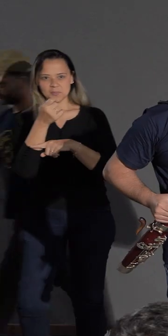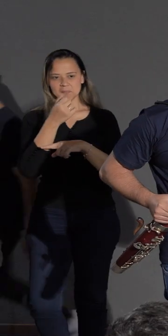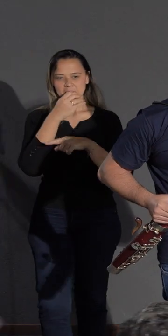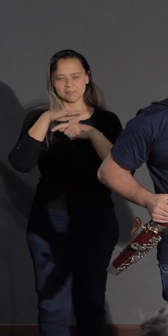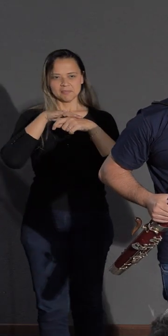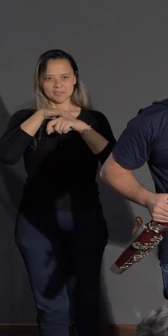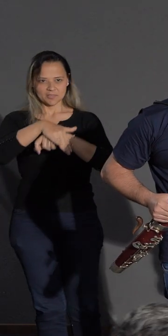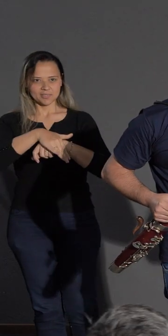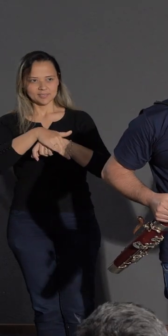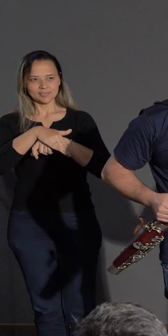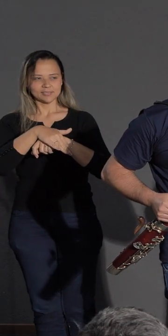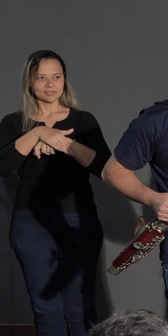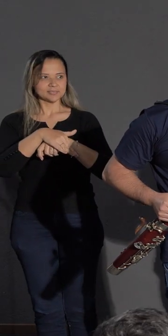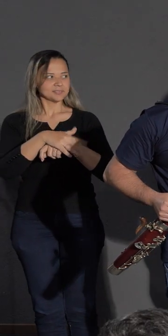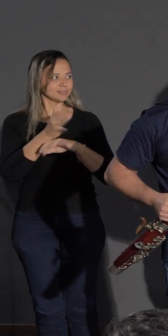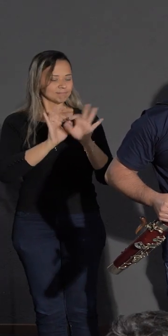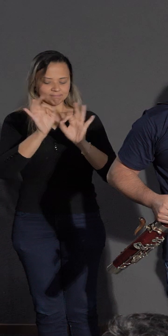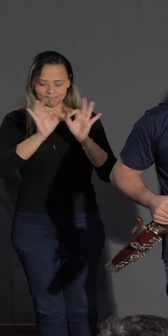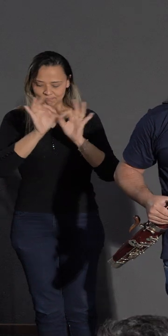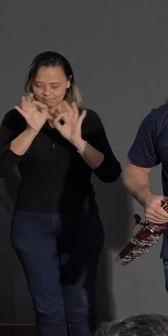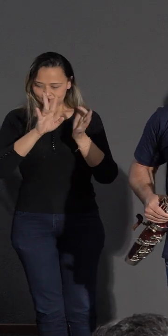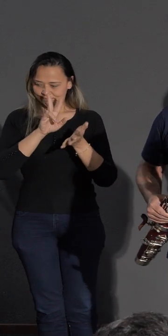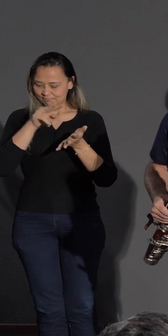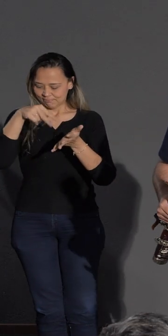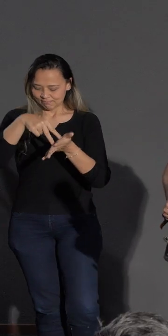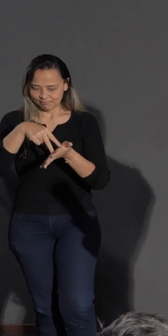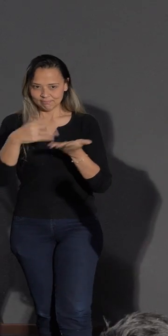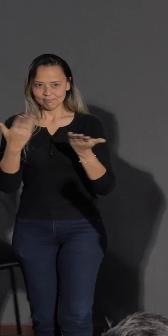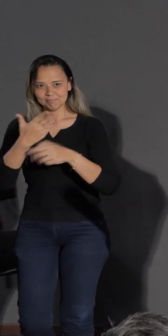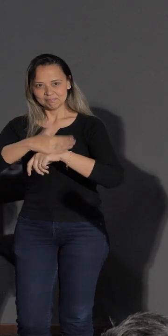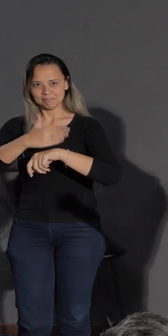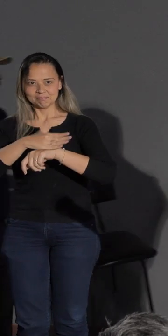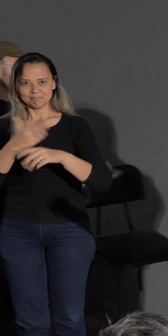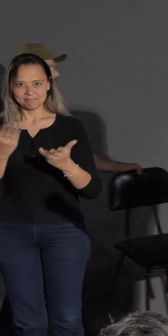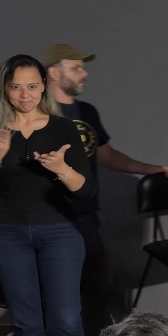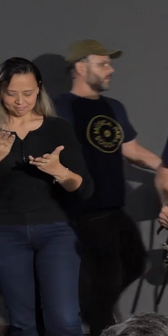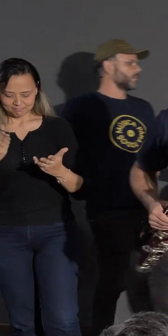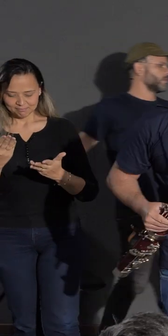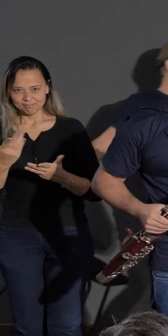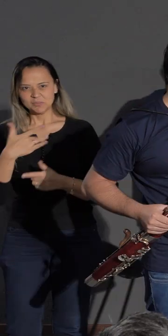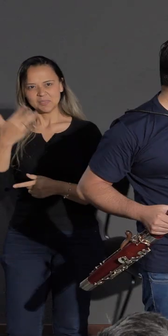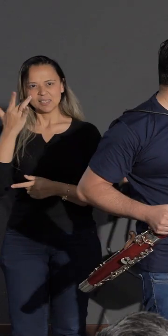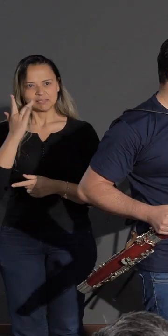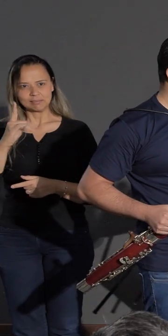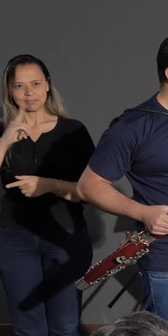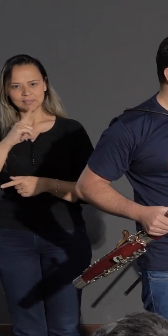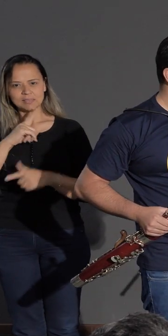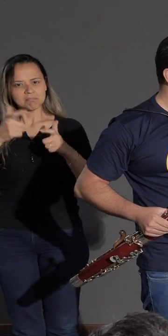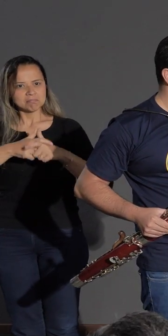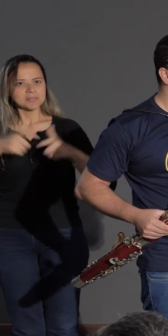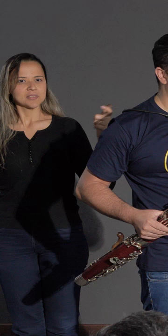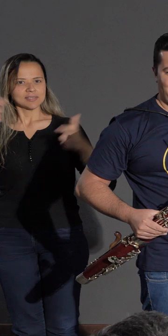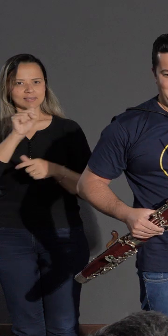E a gente está apresentando aqui, nessa prática, Eu acho que tá, a maioria dos fagotes de